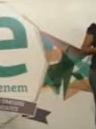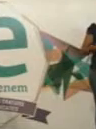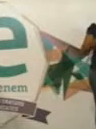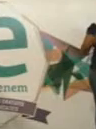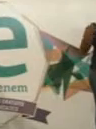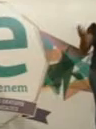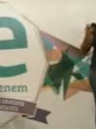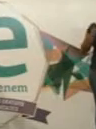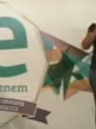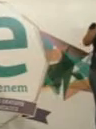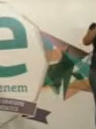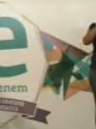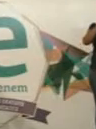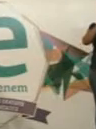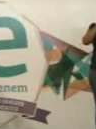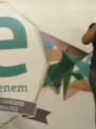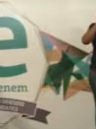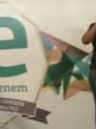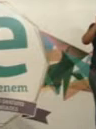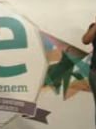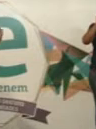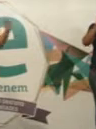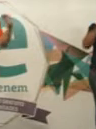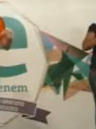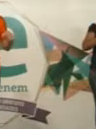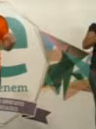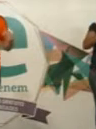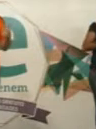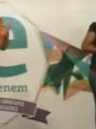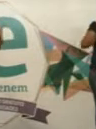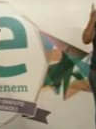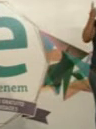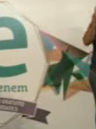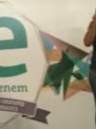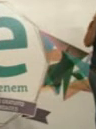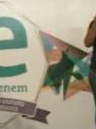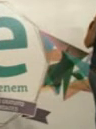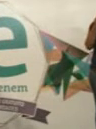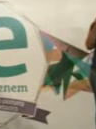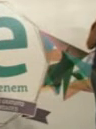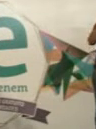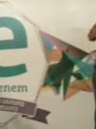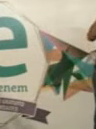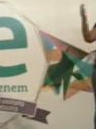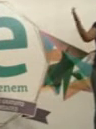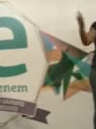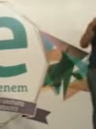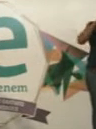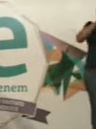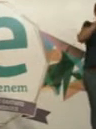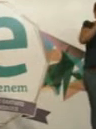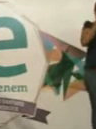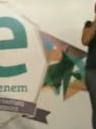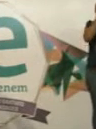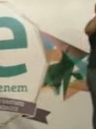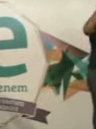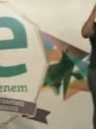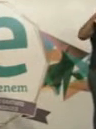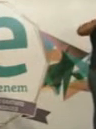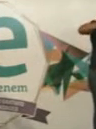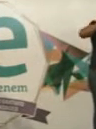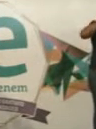O Uruguai, ele foi a primeira seleção, uma das primeiras seleções do mundo a usar negros, né? Nos anos 30, nos anos 20, havia no